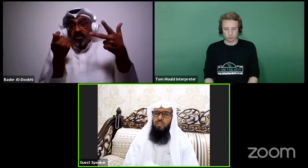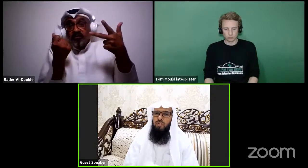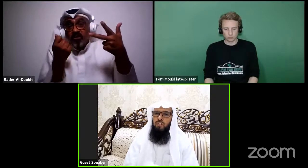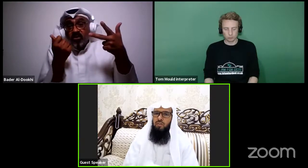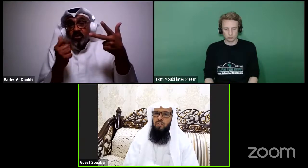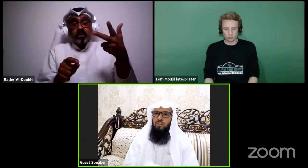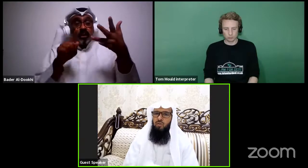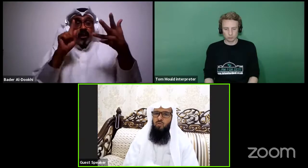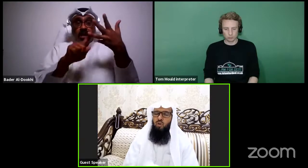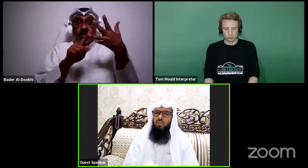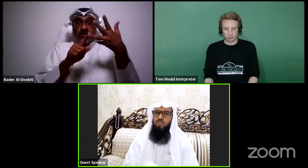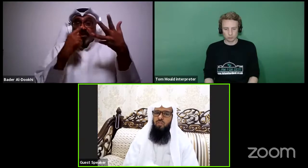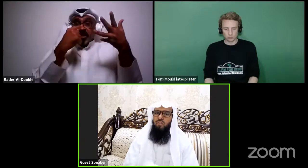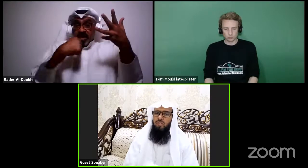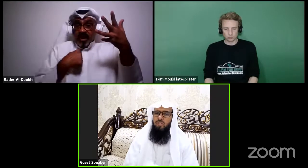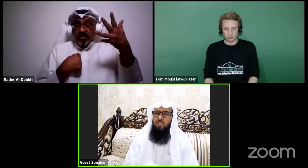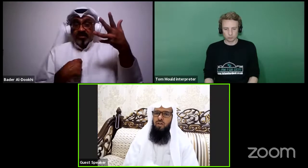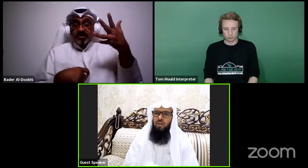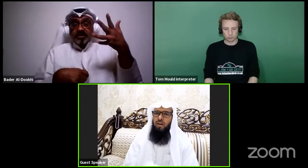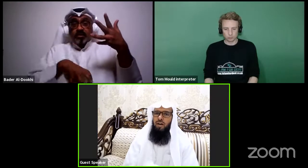النفس، وحفظ